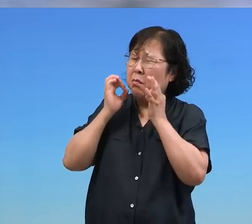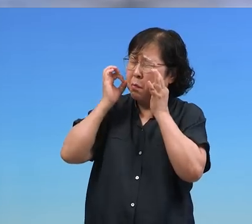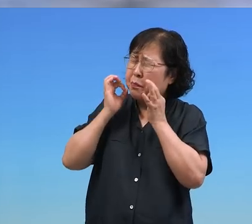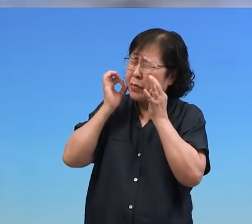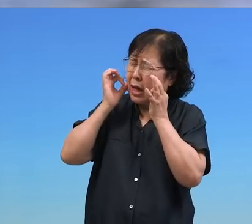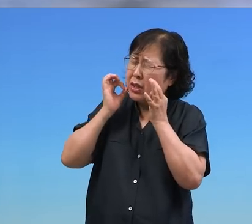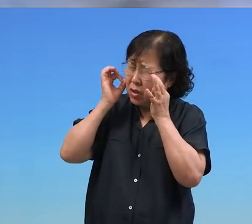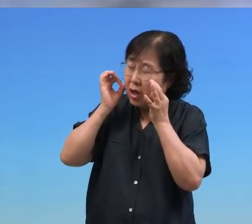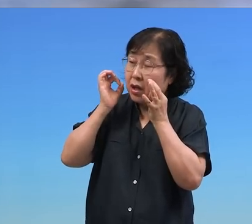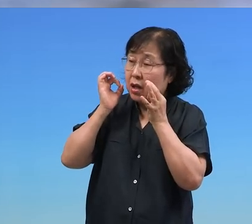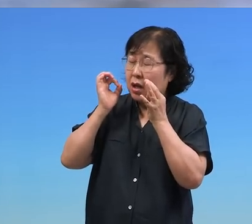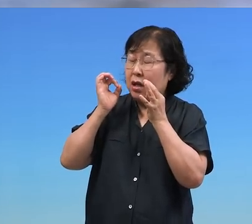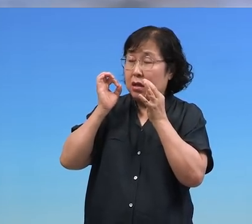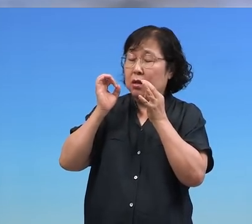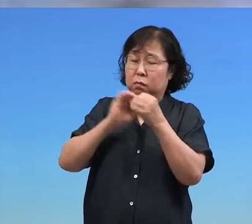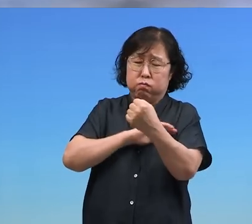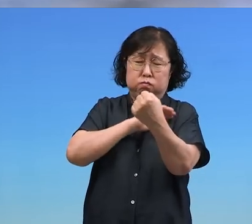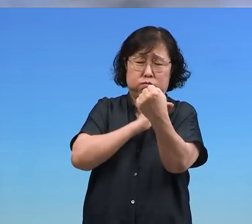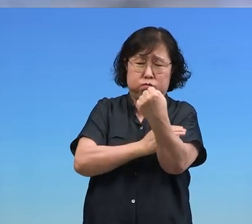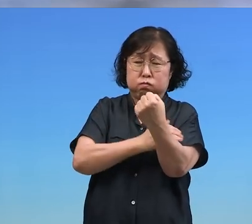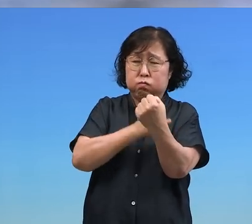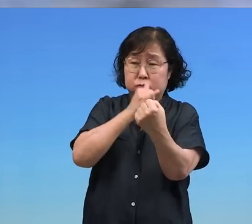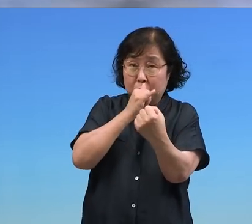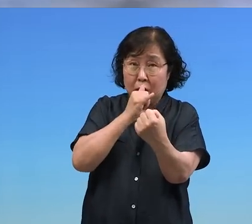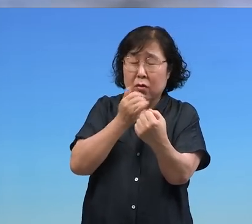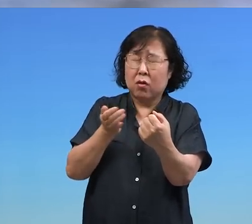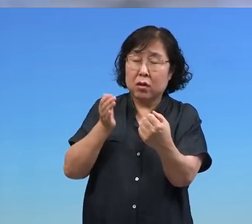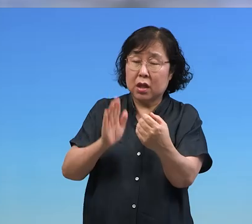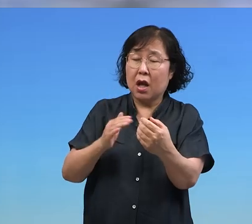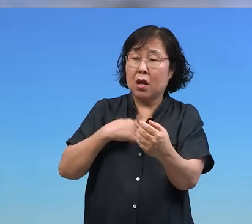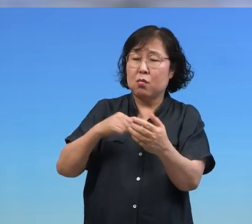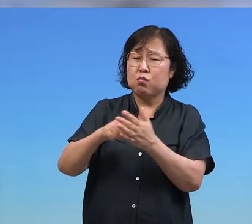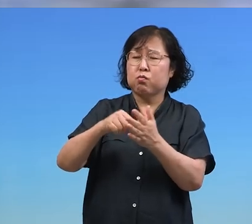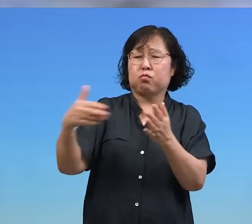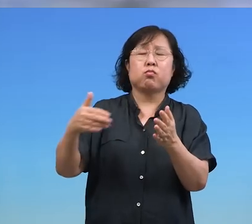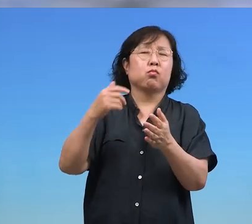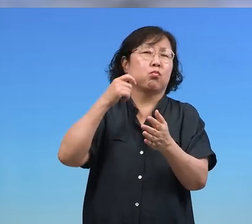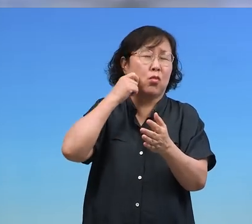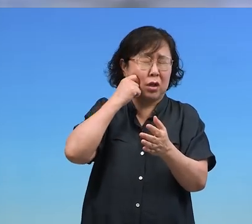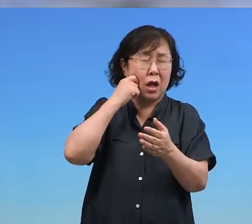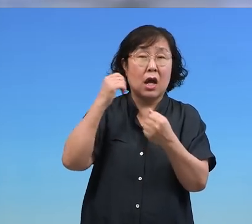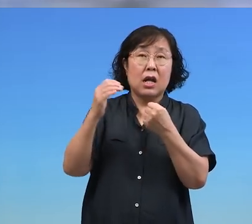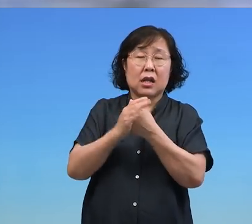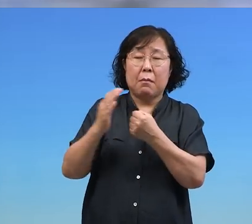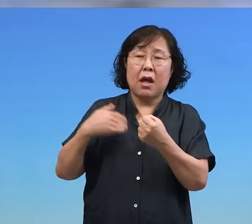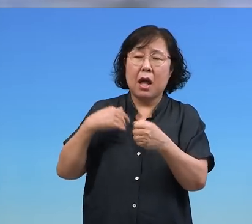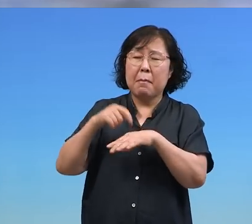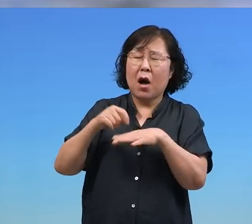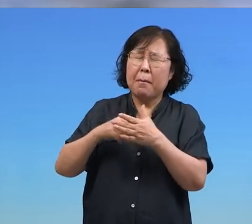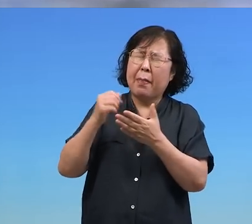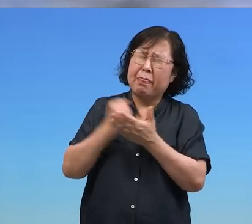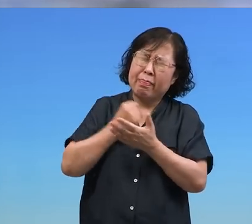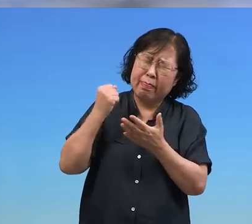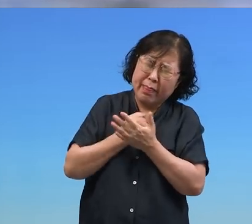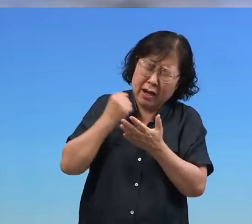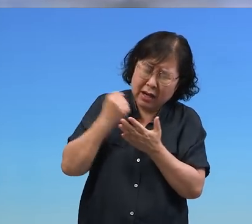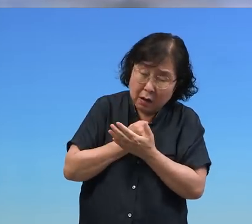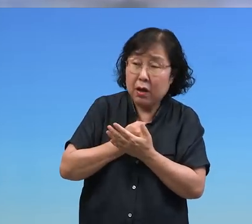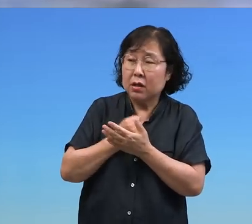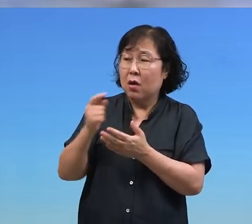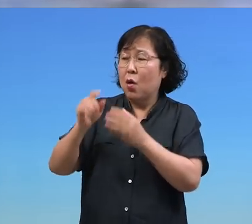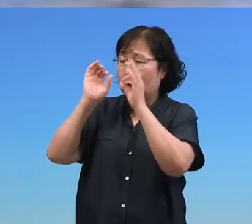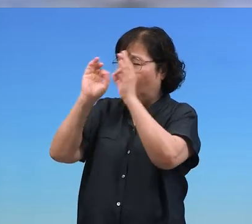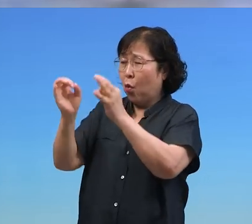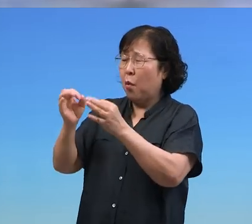그 실력은 있는데 실력만큼 뜨지 못한 그 상황이 너무 마음에 애터돼가지고 그렇게 막 이제